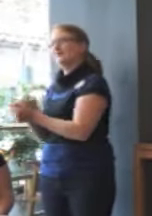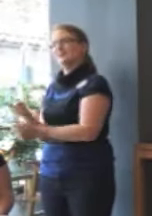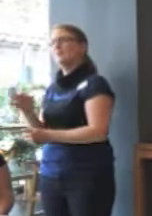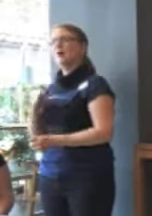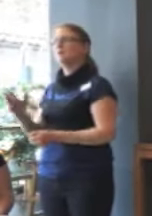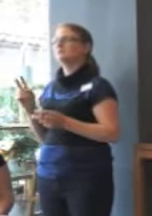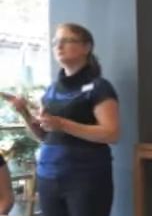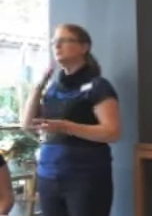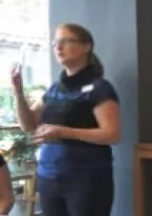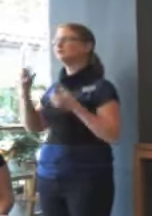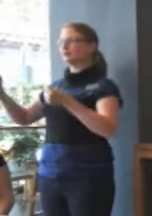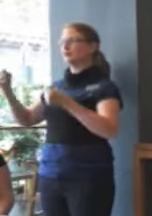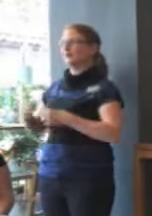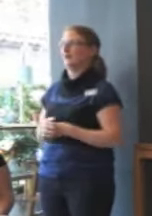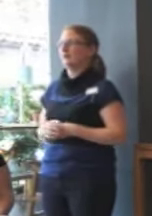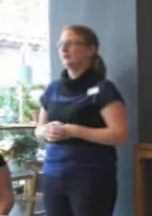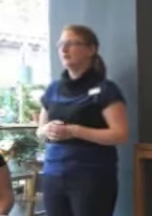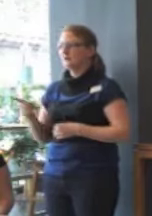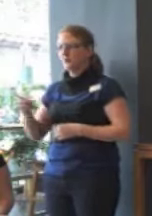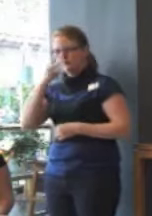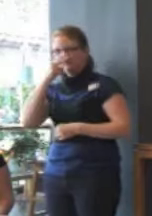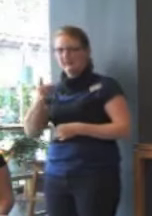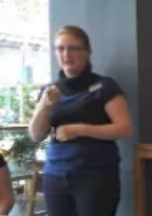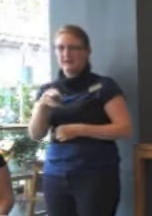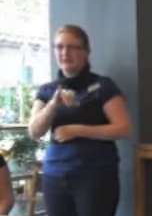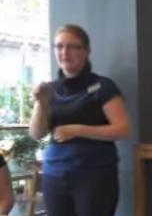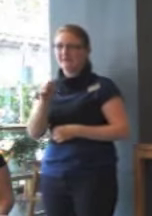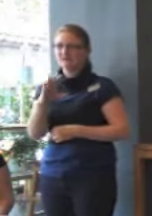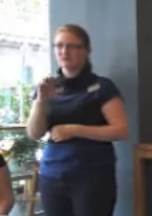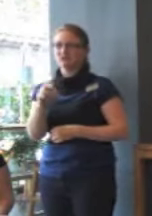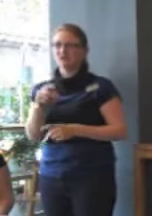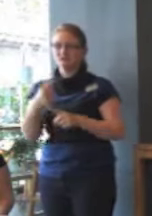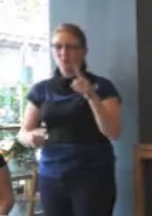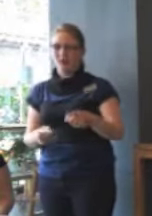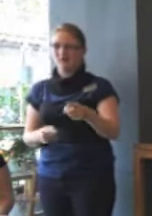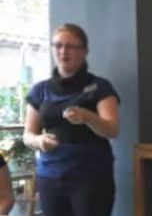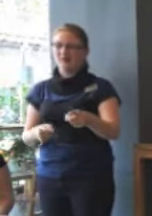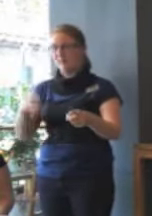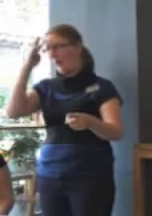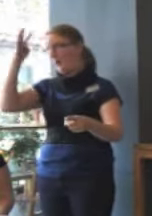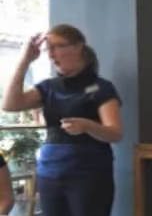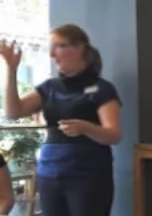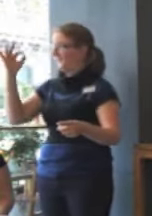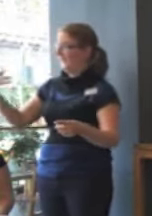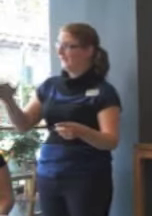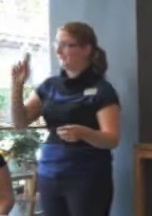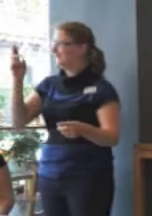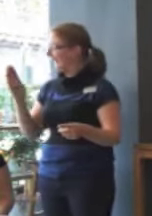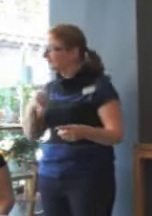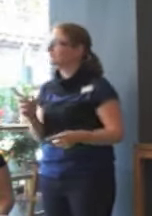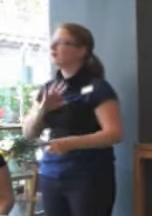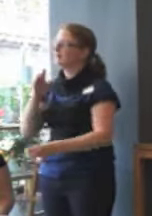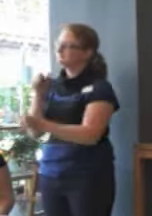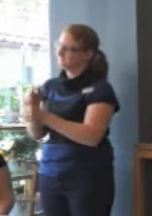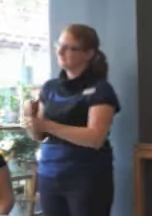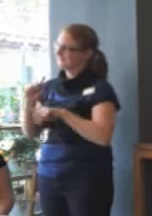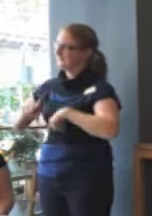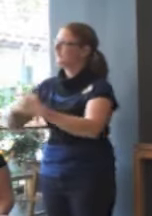De improviserar inte när de ser ett leksår, utan de har fasta färdiga rutiner. Och på det sättet så kan man få